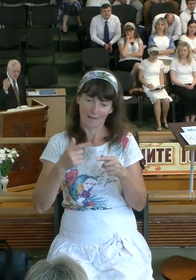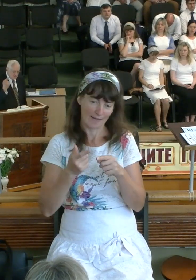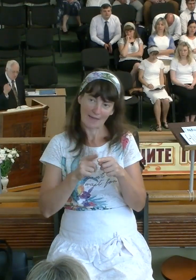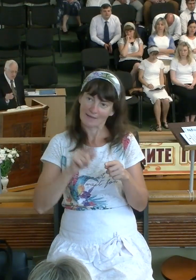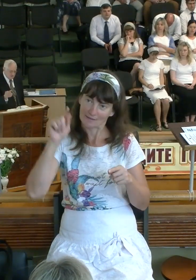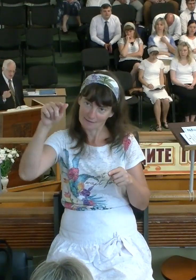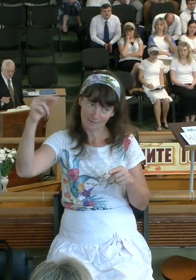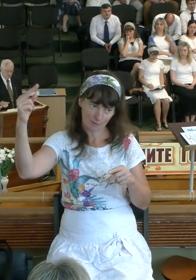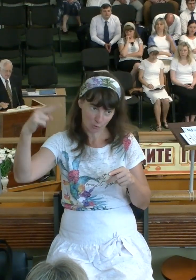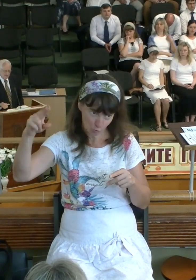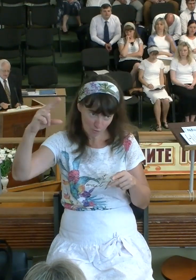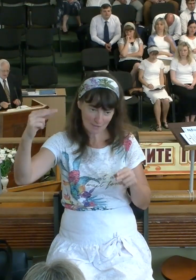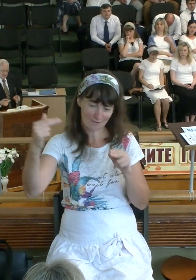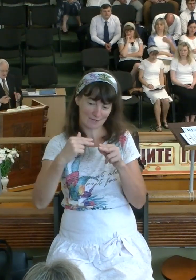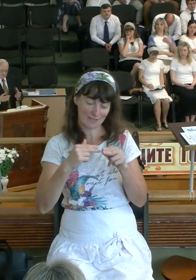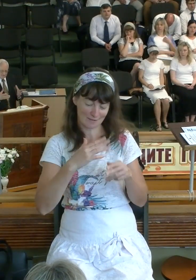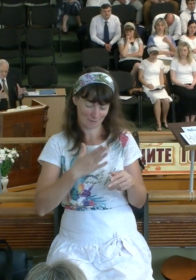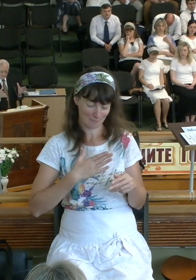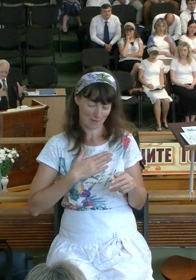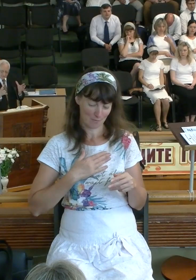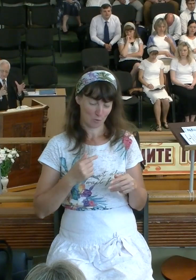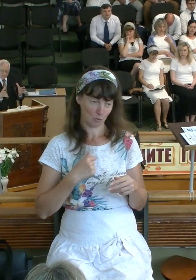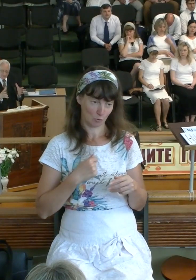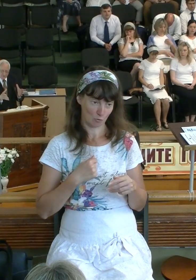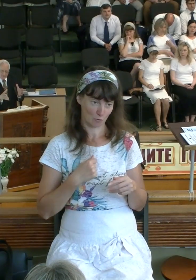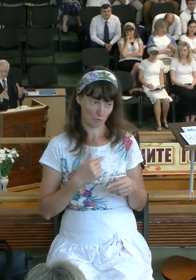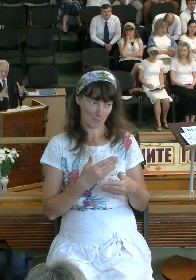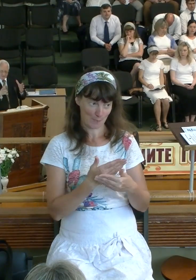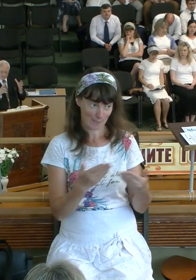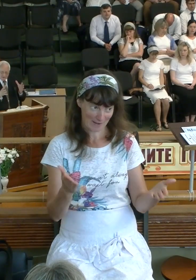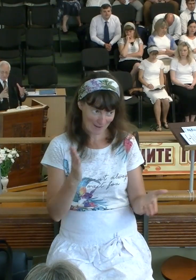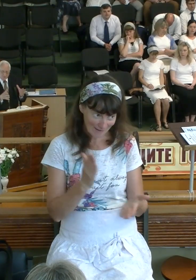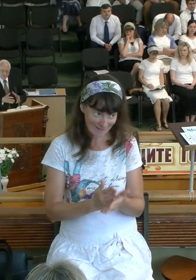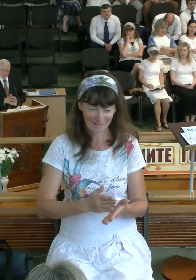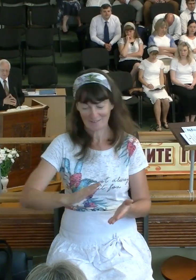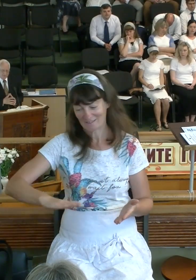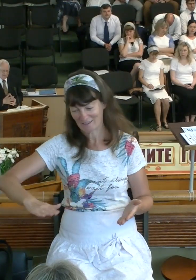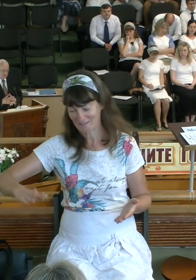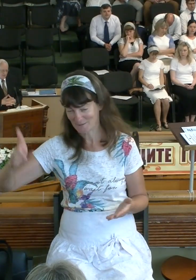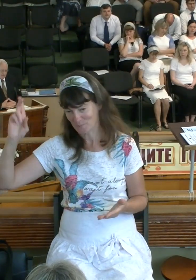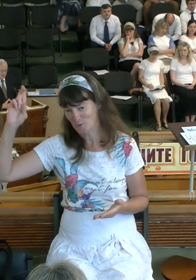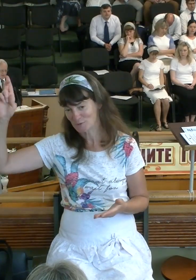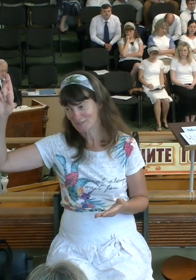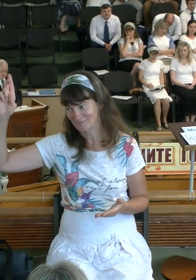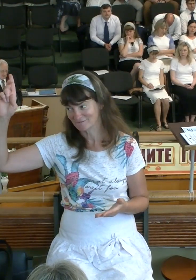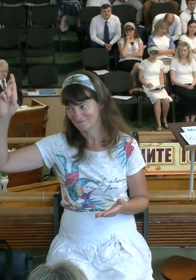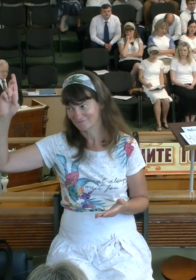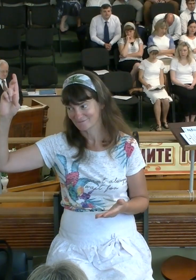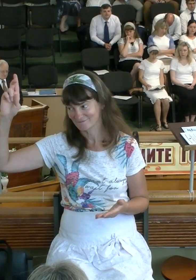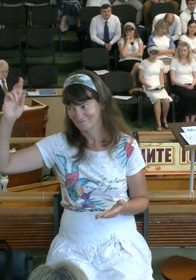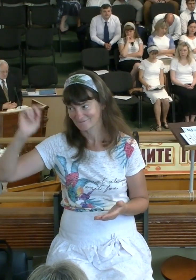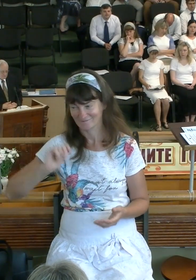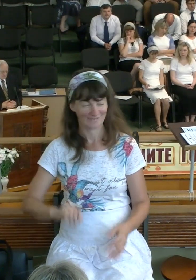дети Божии. Сразу видно, детей Божьих. Братья и сестры,